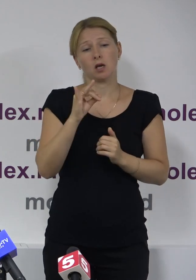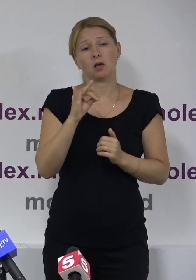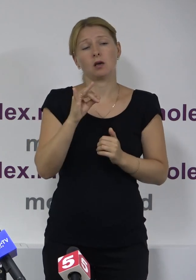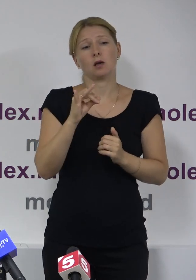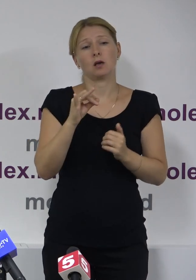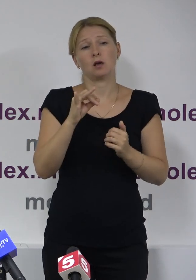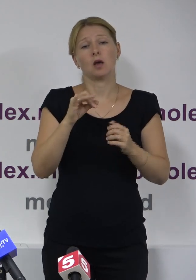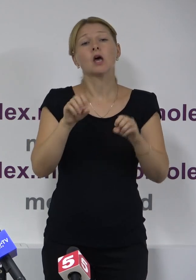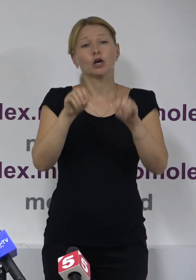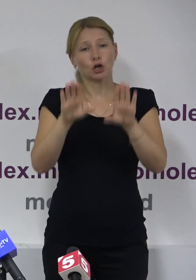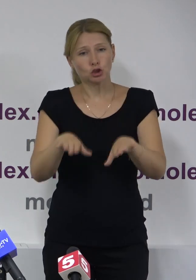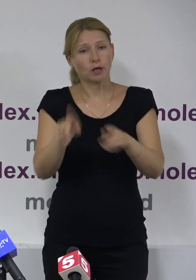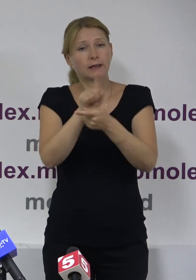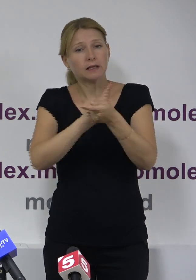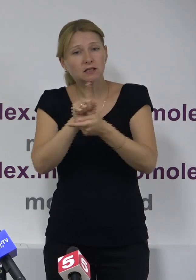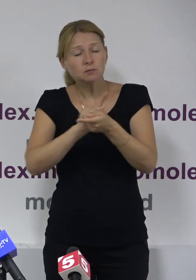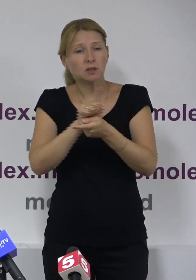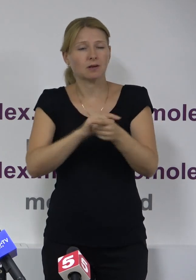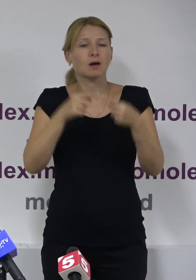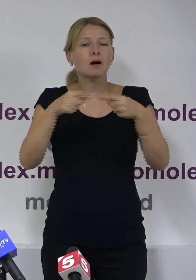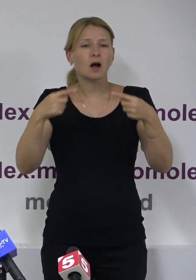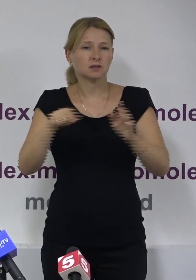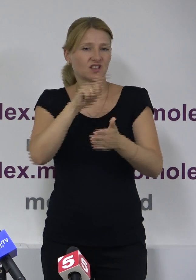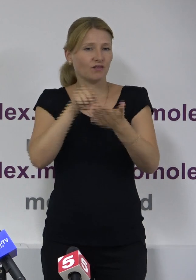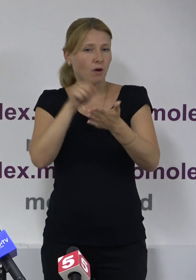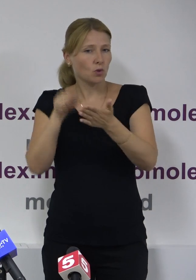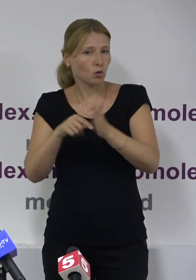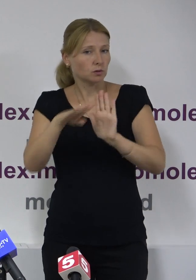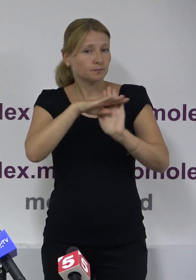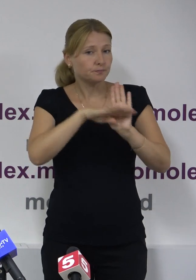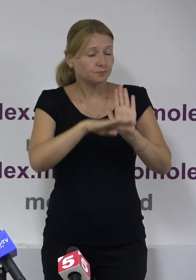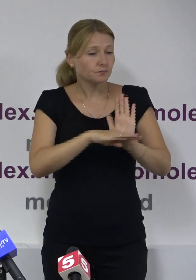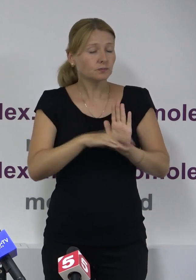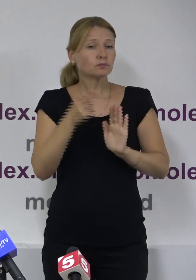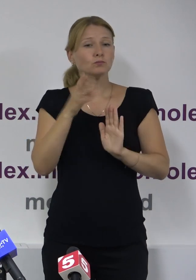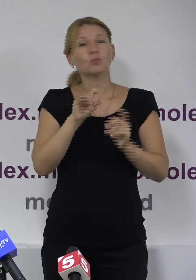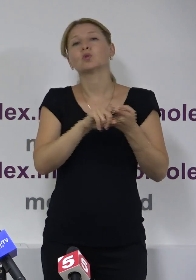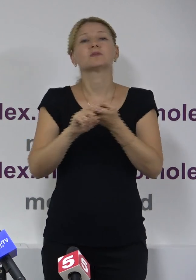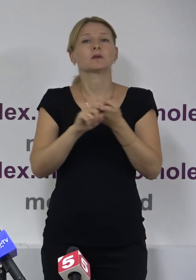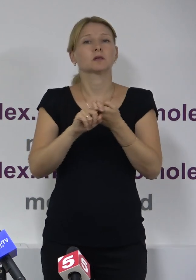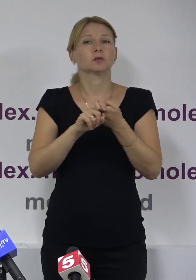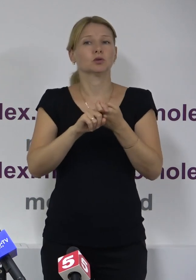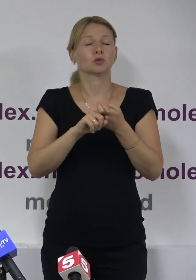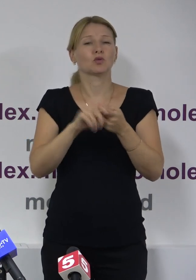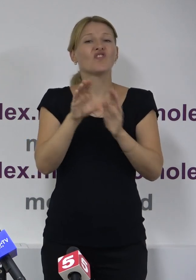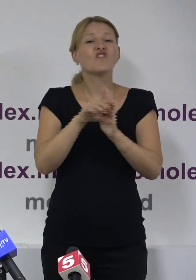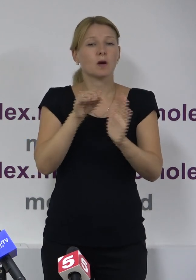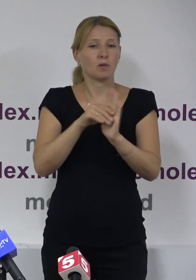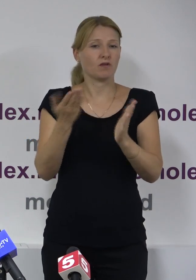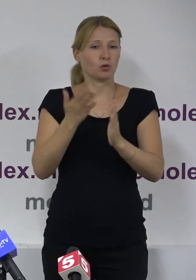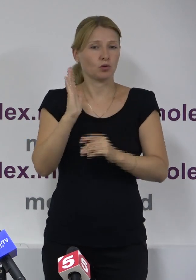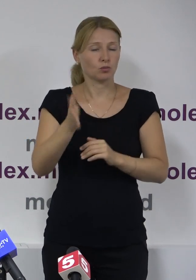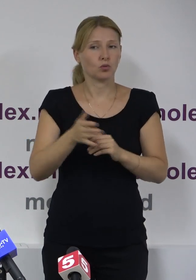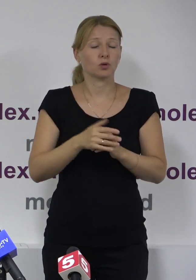modificate un șir de acte normative relevante pentru organizarea acestui scrutin. De asemenea, a fost adoptat